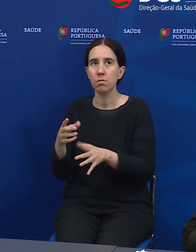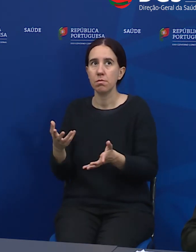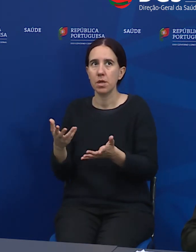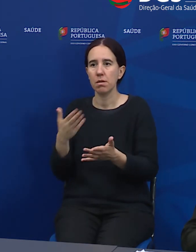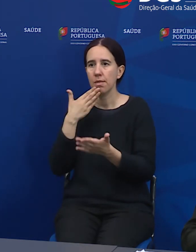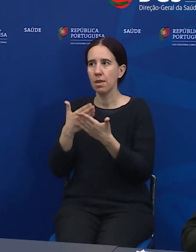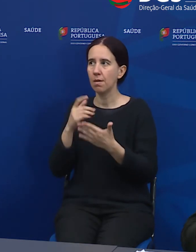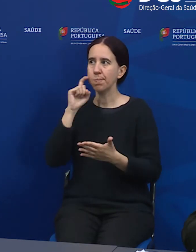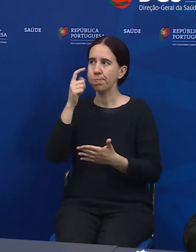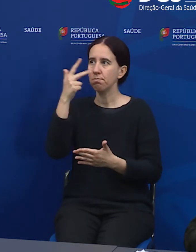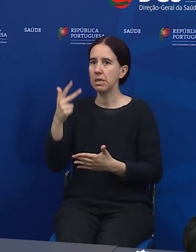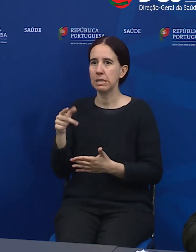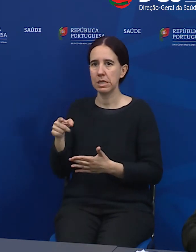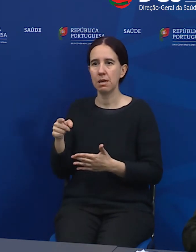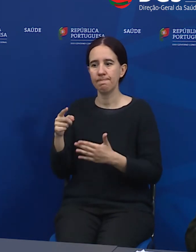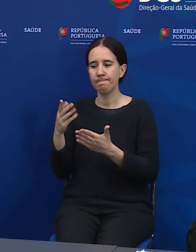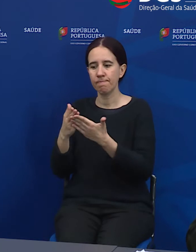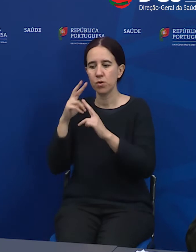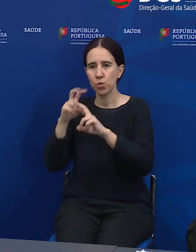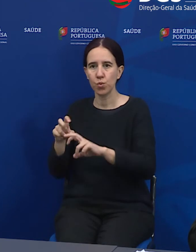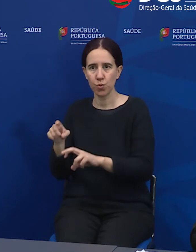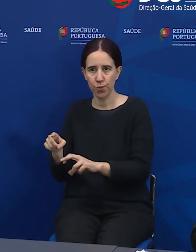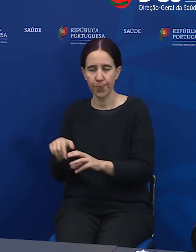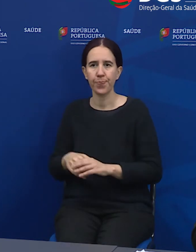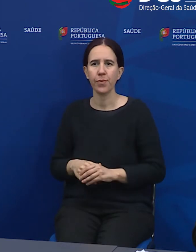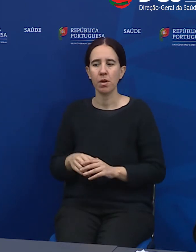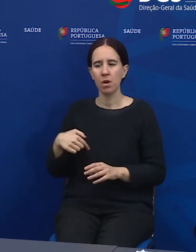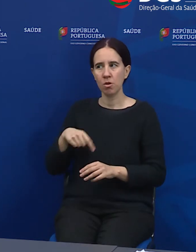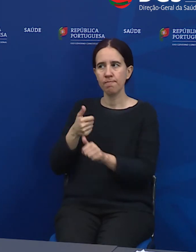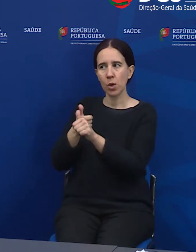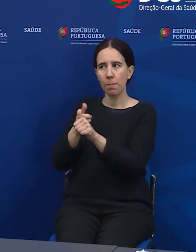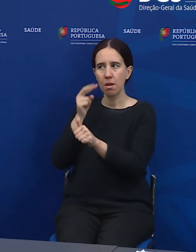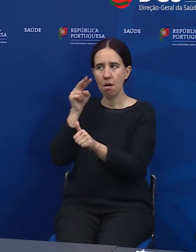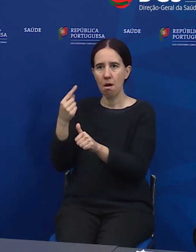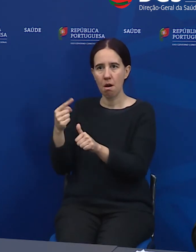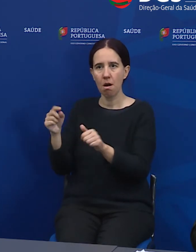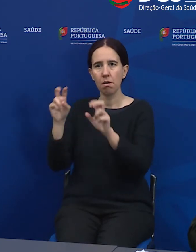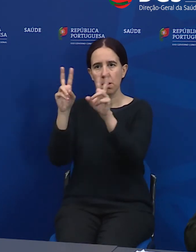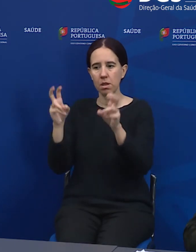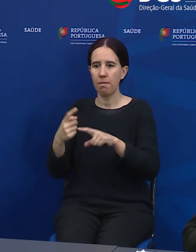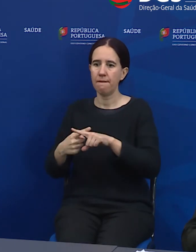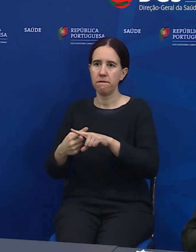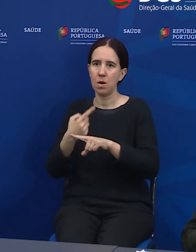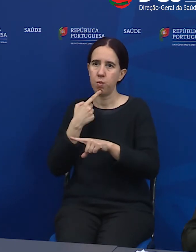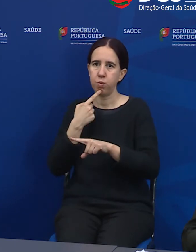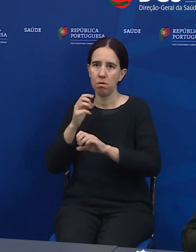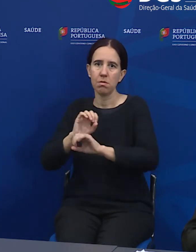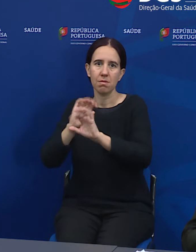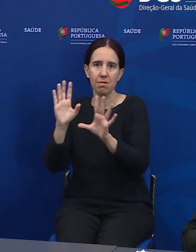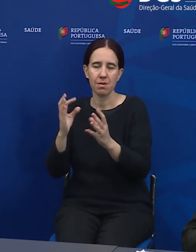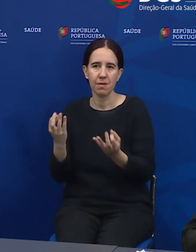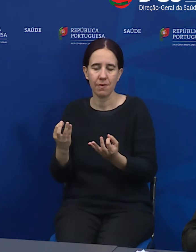uma garantia destes de estudos temos estado acompanhar isso é um tempo como alguns interessa particularmente